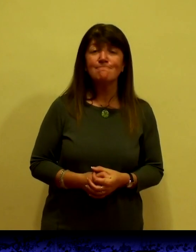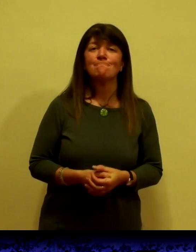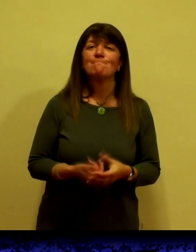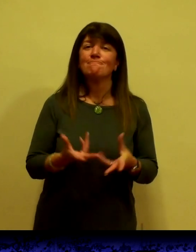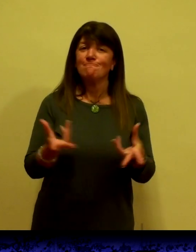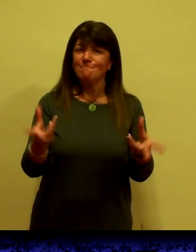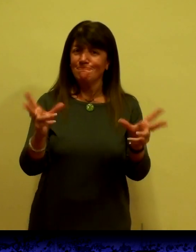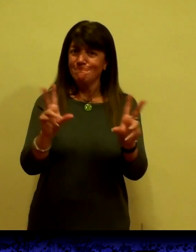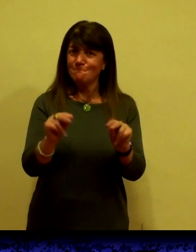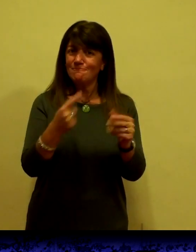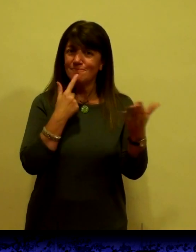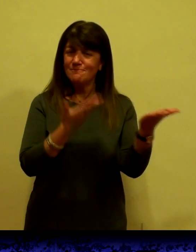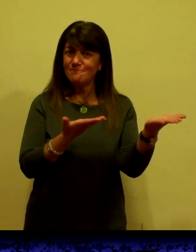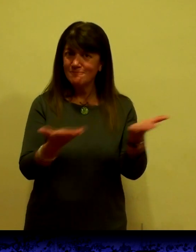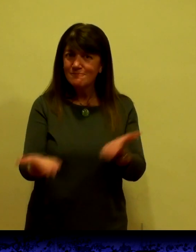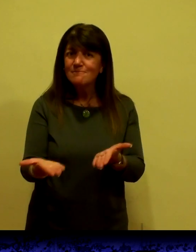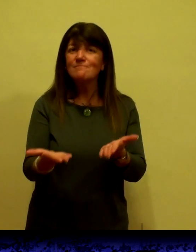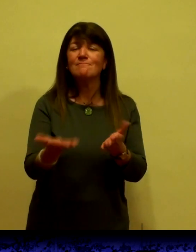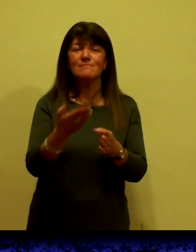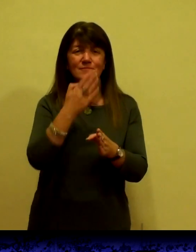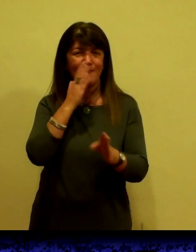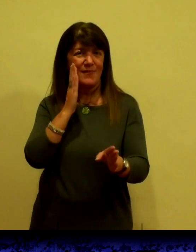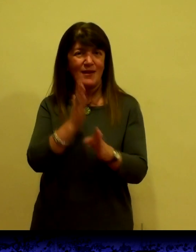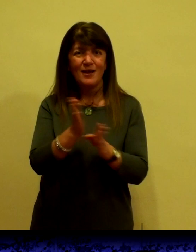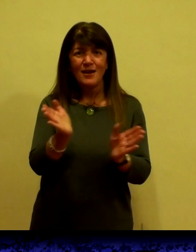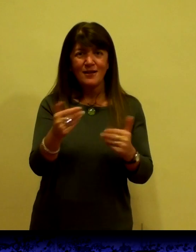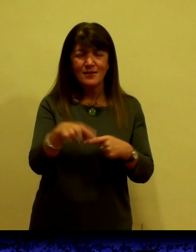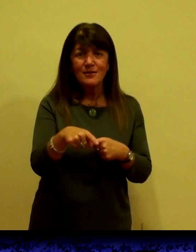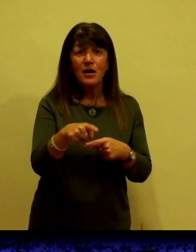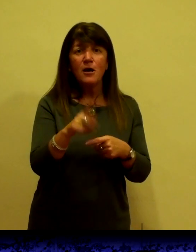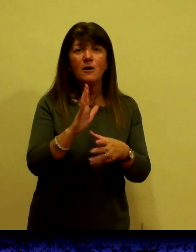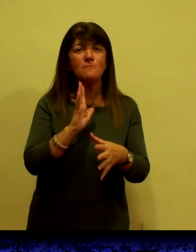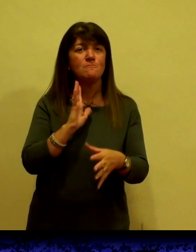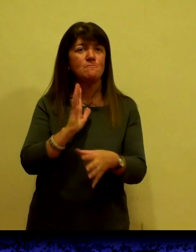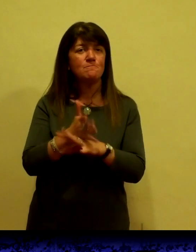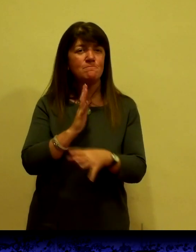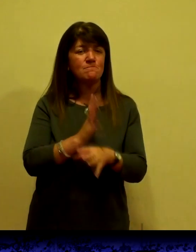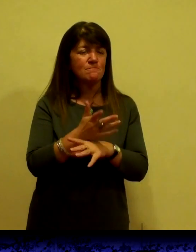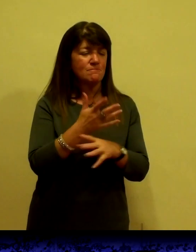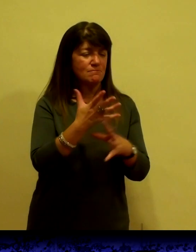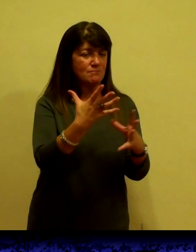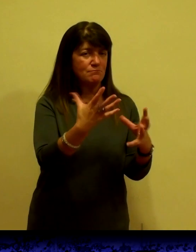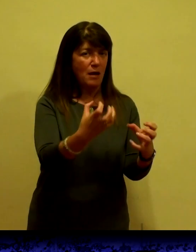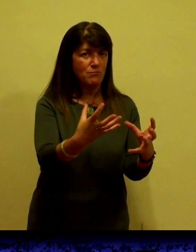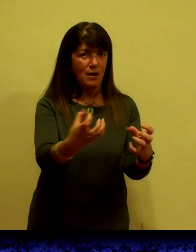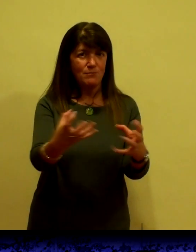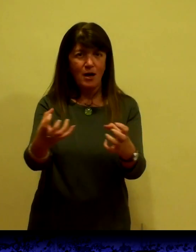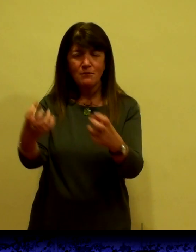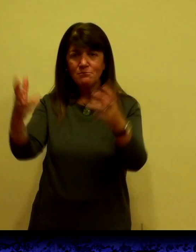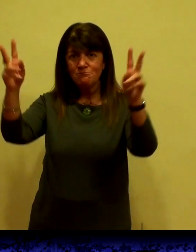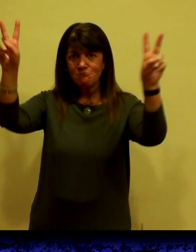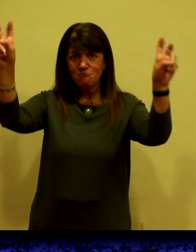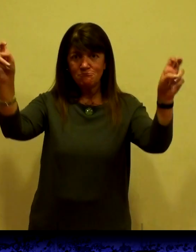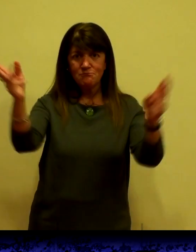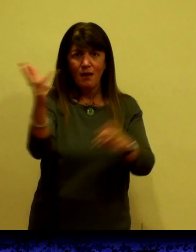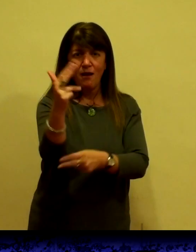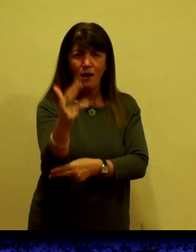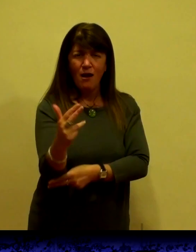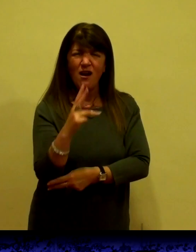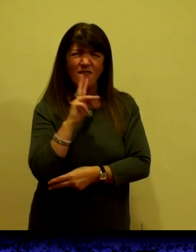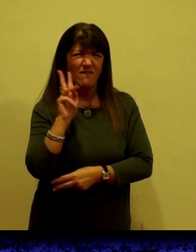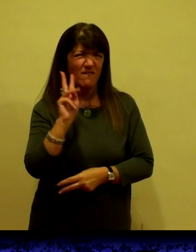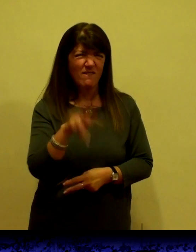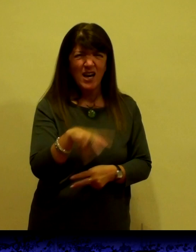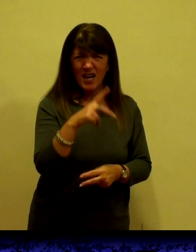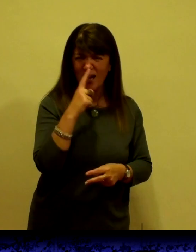Eccoci tornati in studio in diretta e entriamo nel vivo dell'argomento parlando di arte vera e propria, dura e